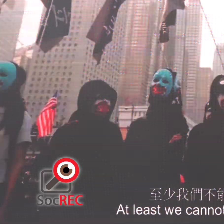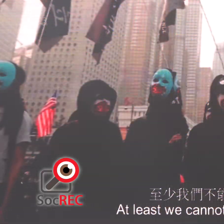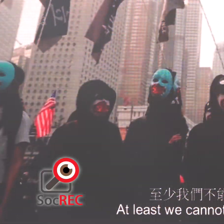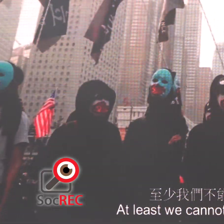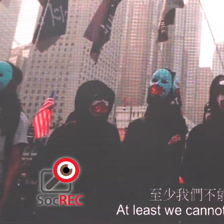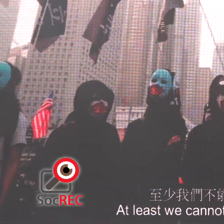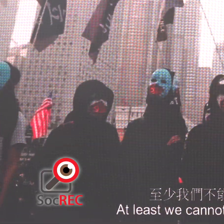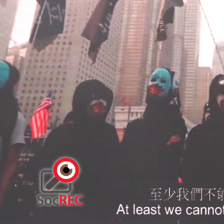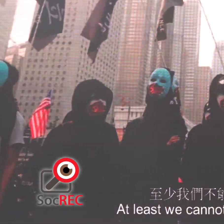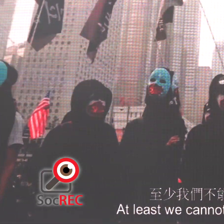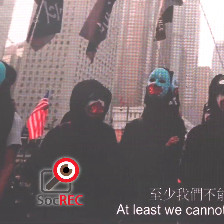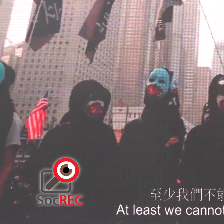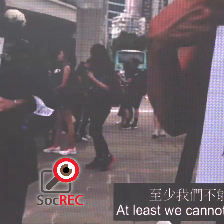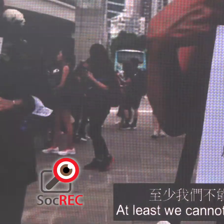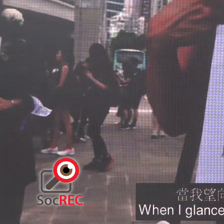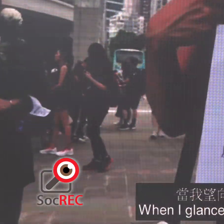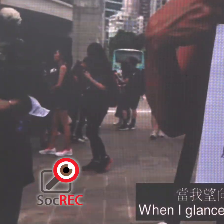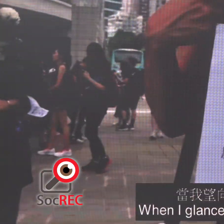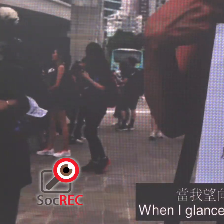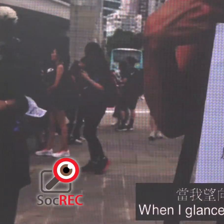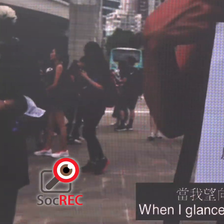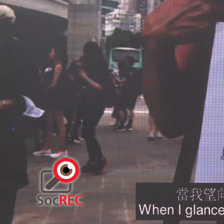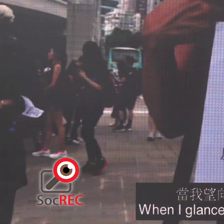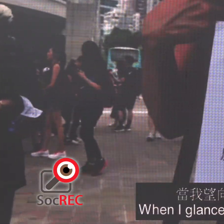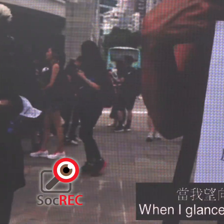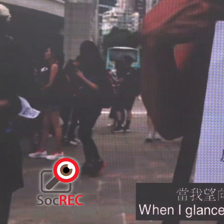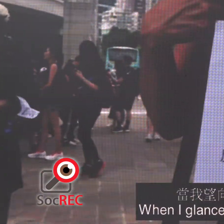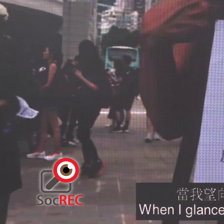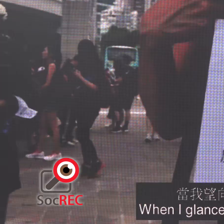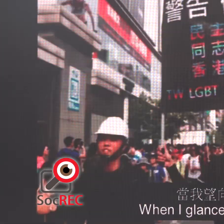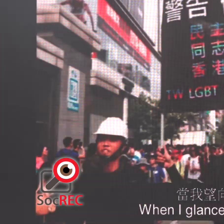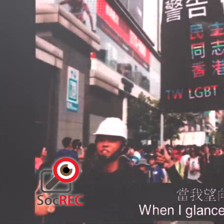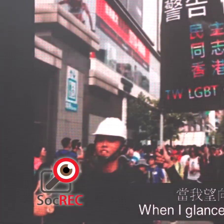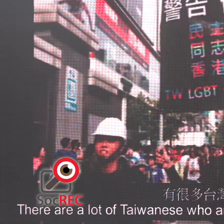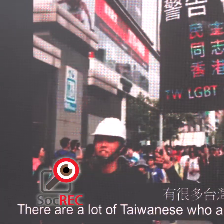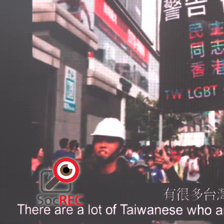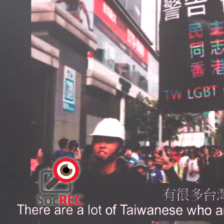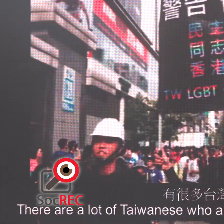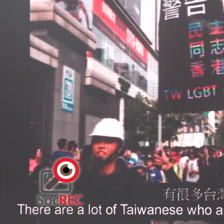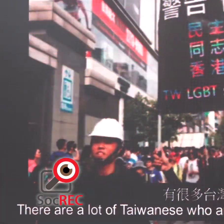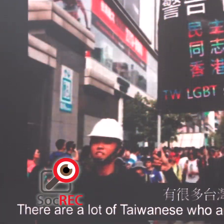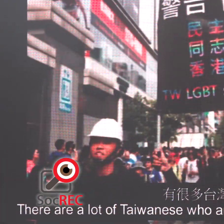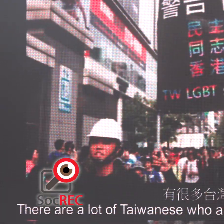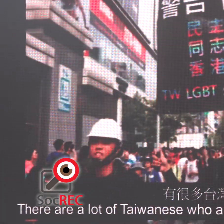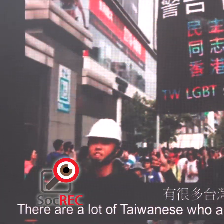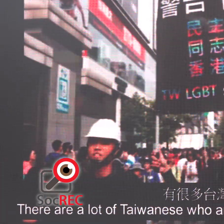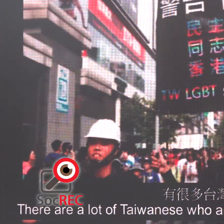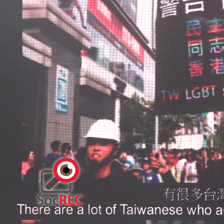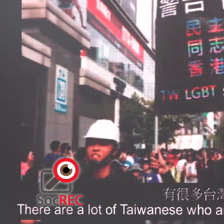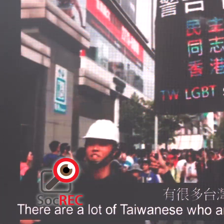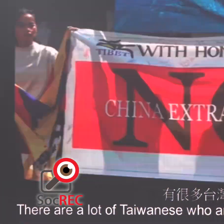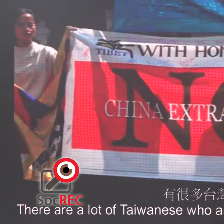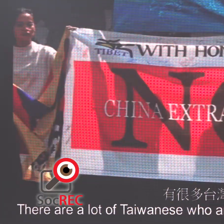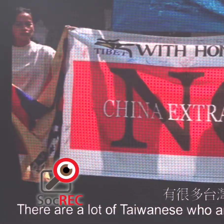感到孤單。當我望向身後的時候，很多台灣人為我們扶持。